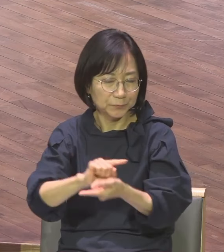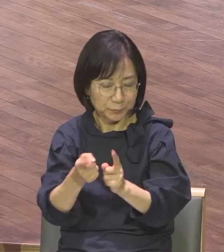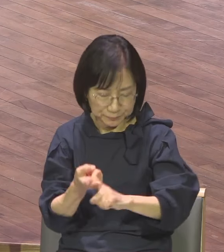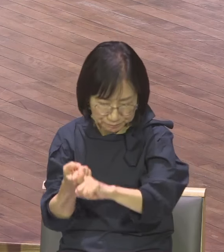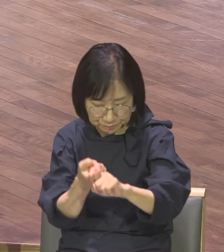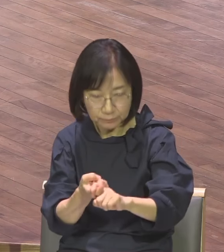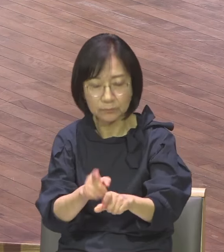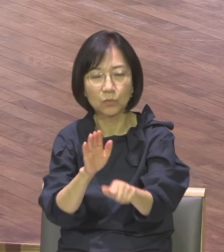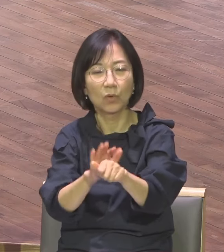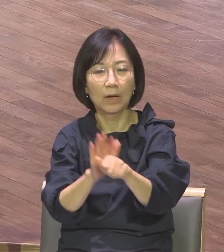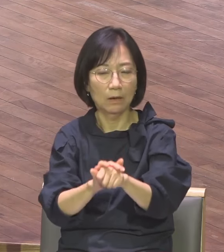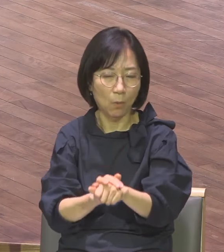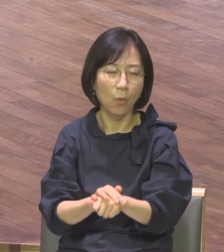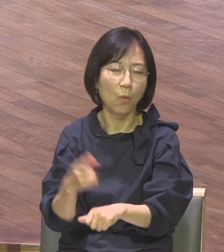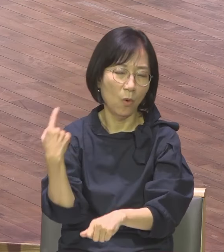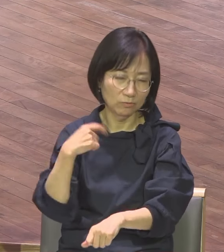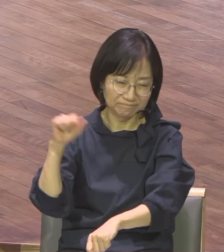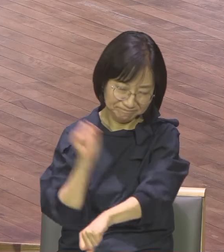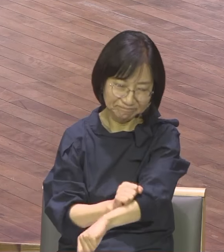원리스.